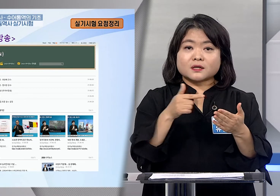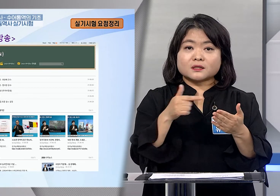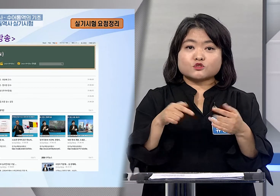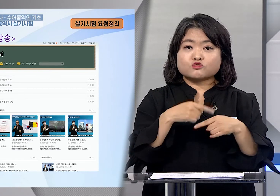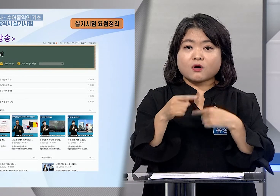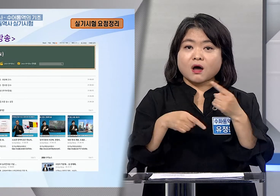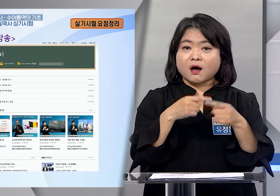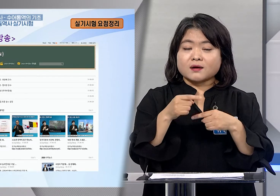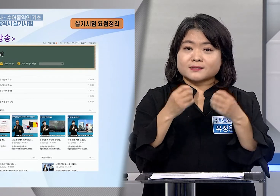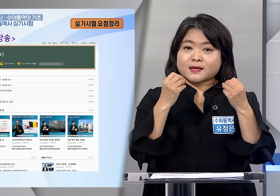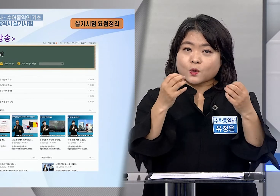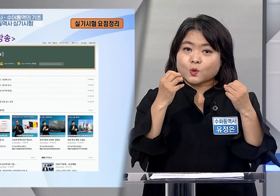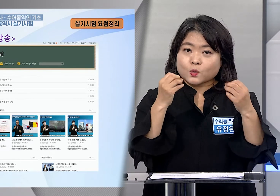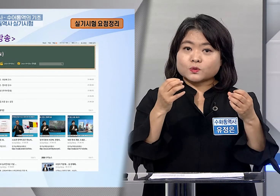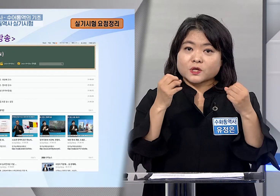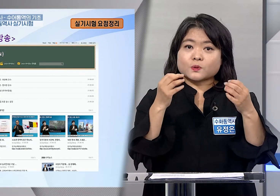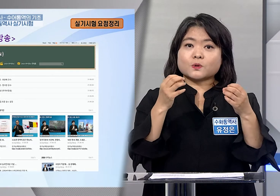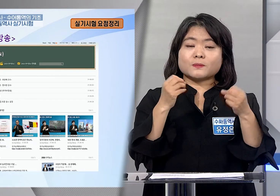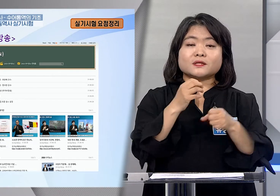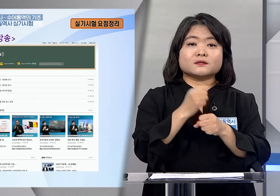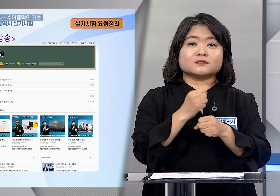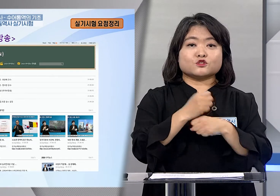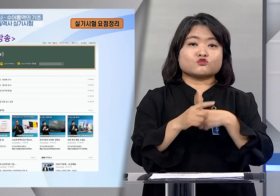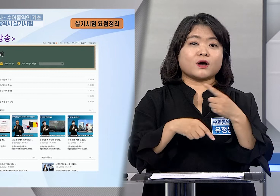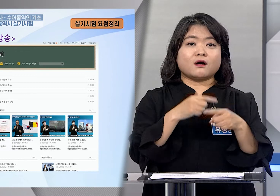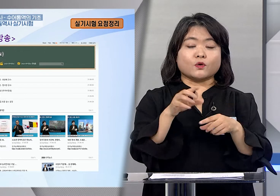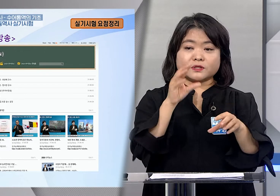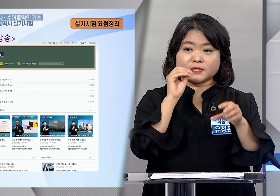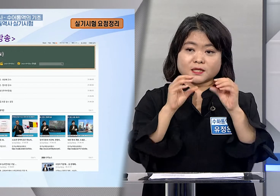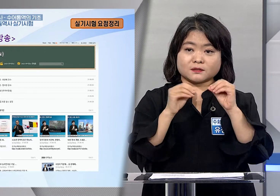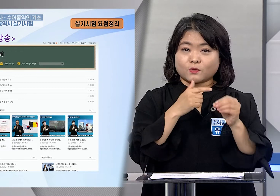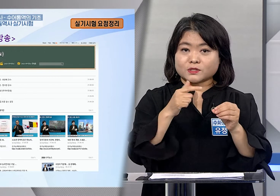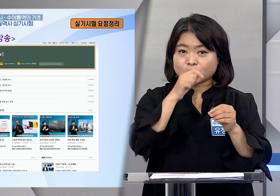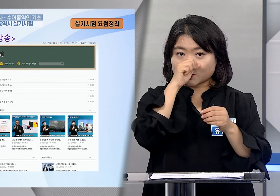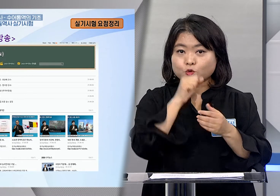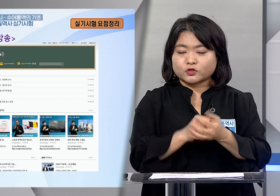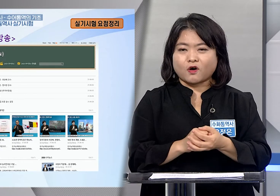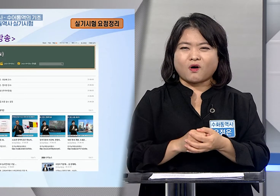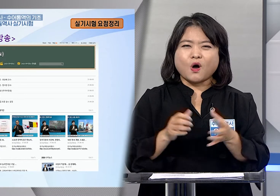굉장히 새로 만들어진 수화 어휘를 익히는데 굉장히 좋고요.